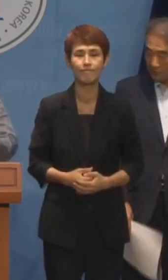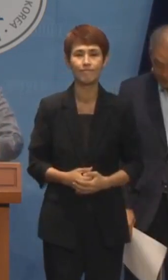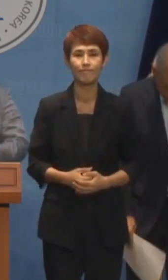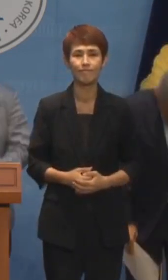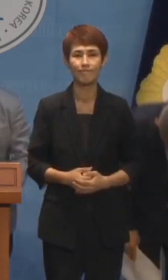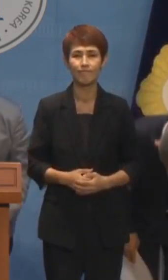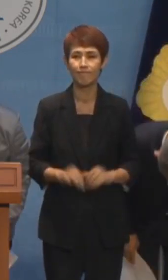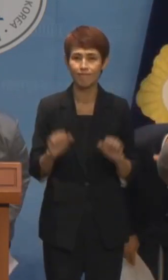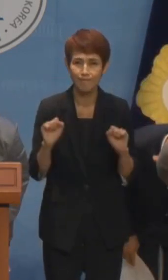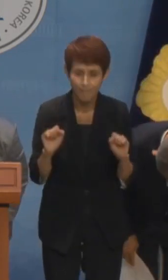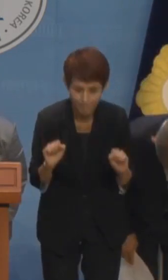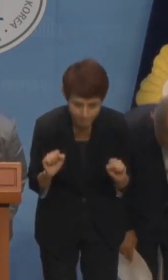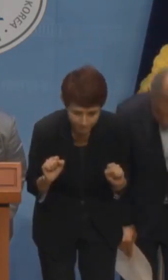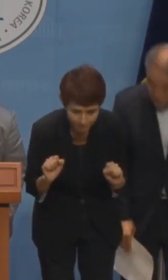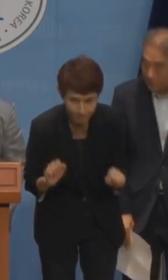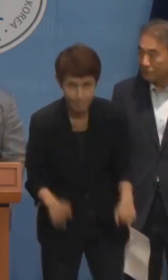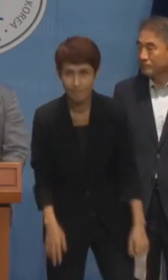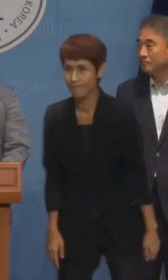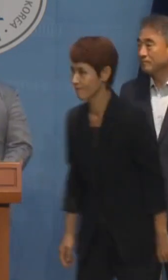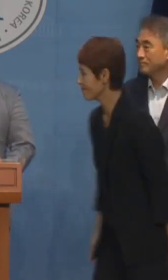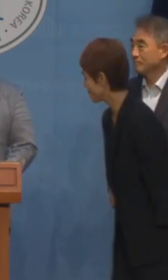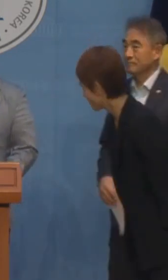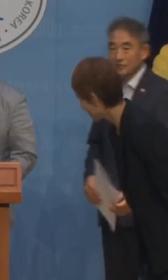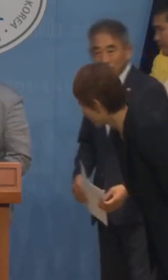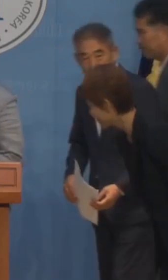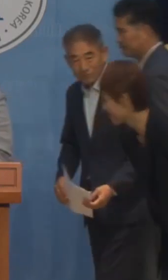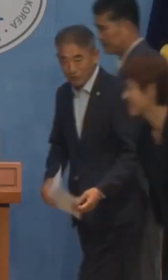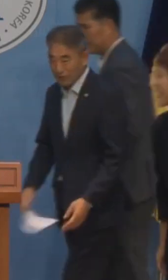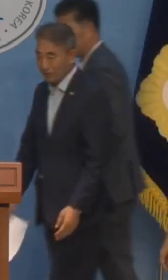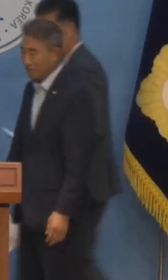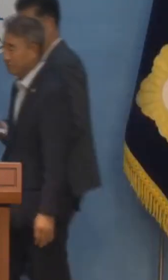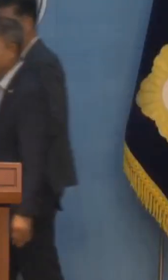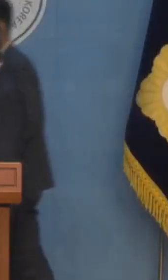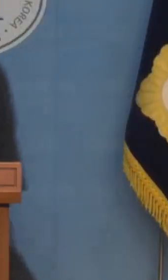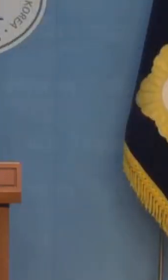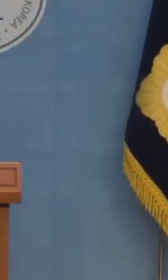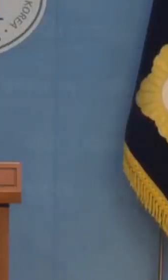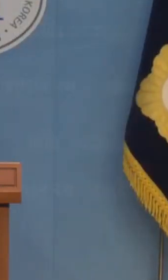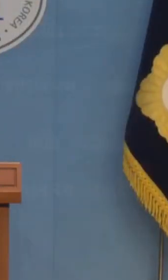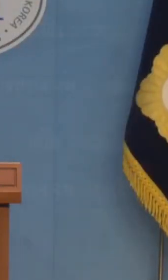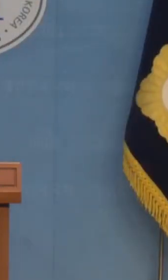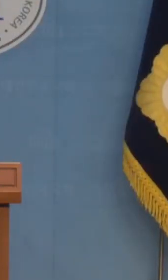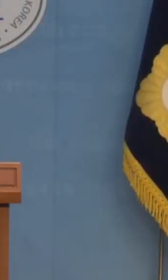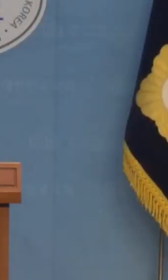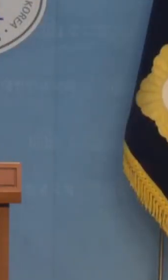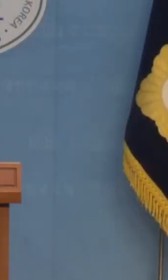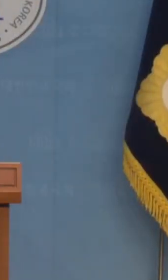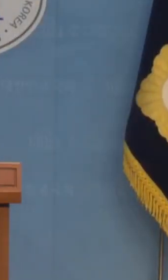수고하셨습니다.